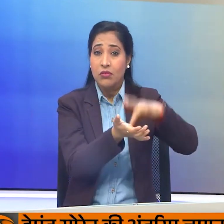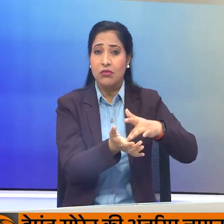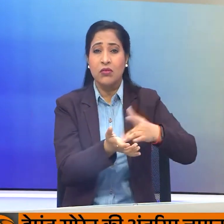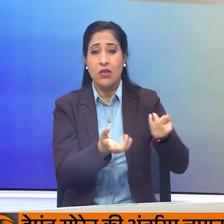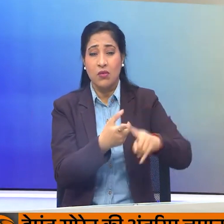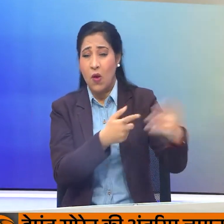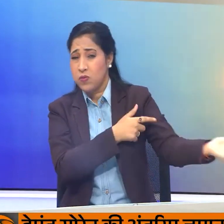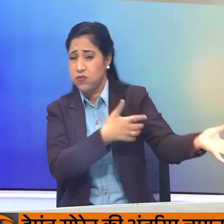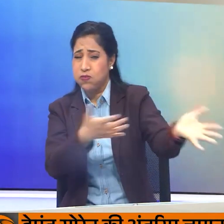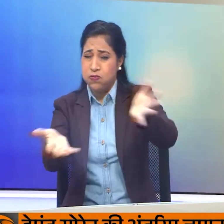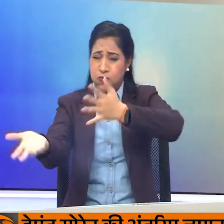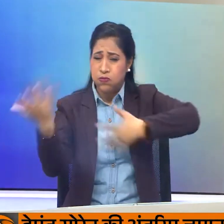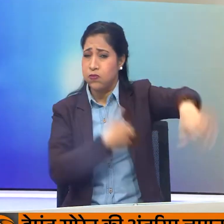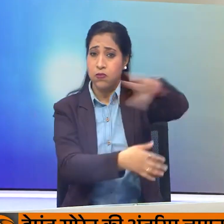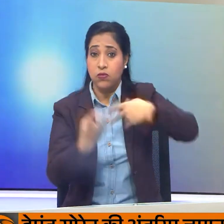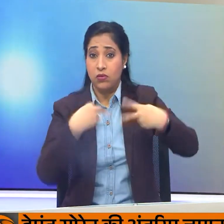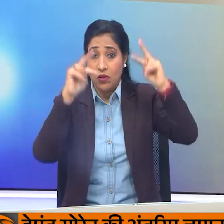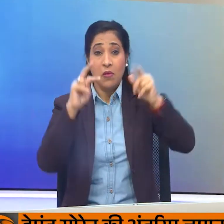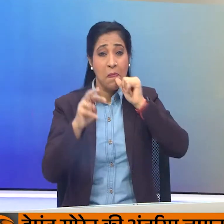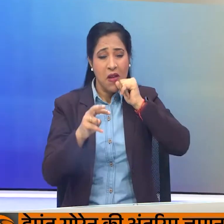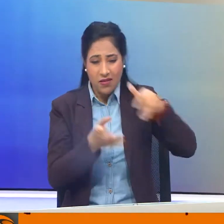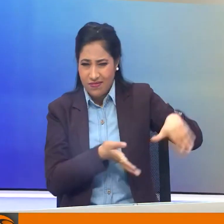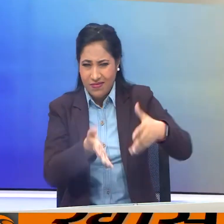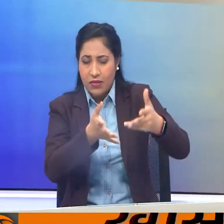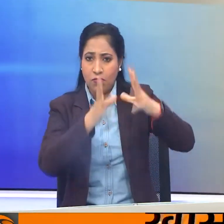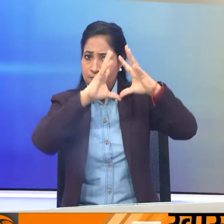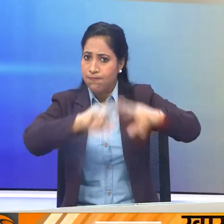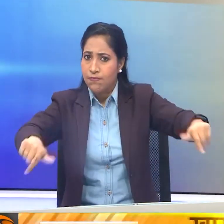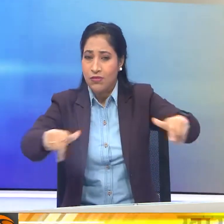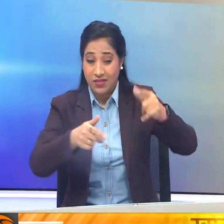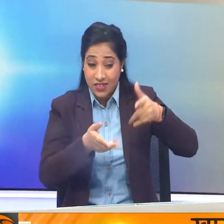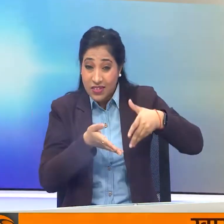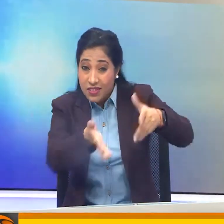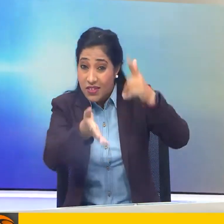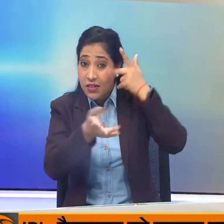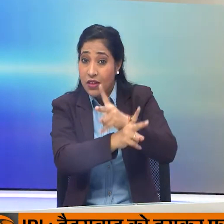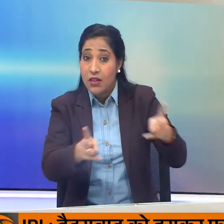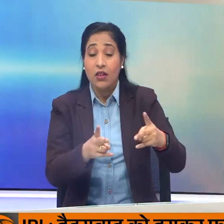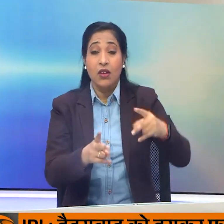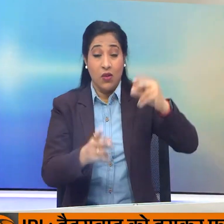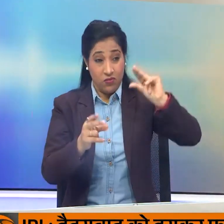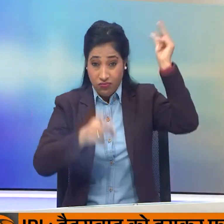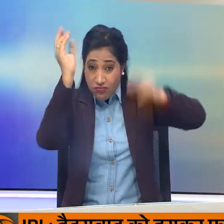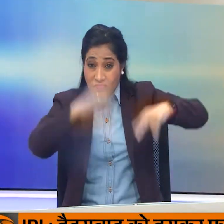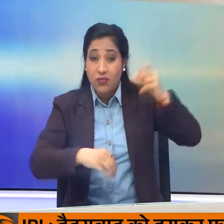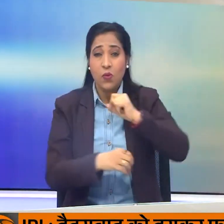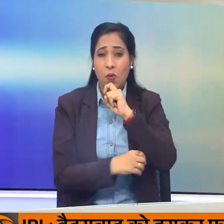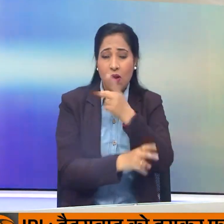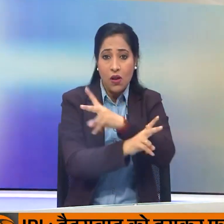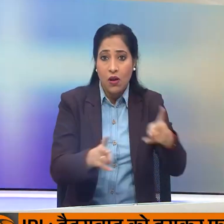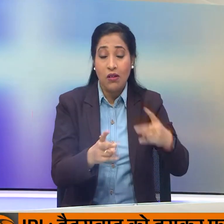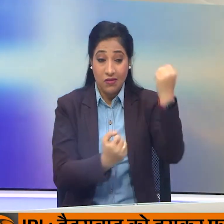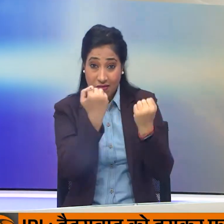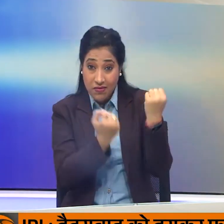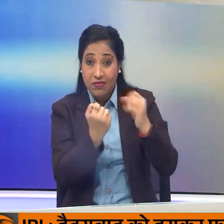भीषण तूफान के बाद सड़कें जलमग्न हो गई हैं। भारी बारिश, ओलावृष्टि और तेज हवाओं के बाद कई कारें